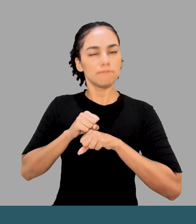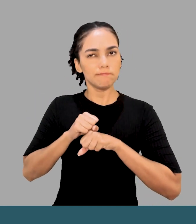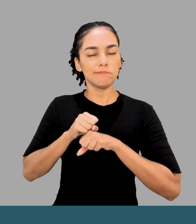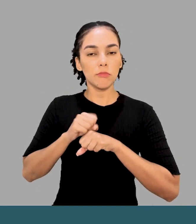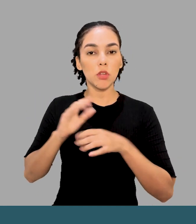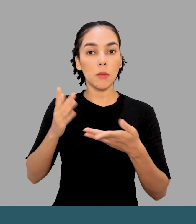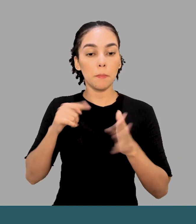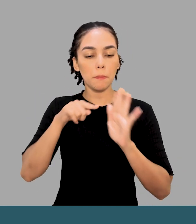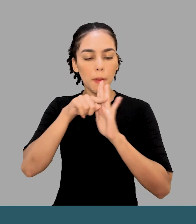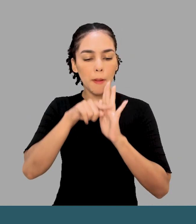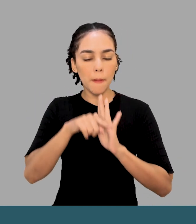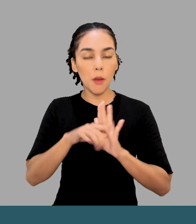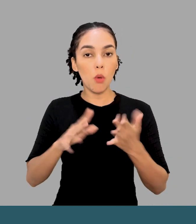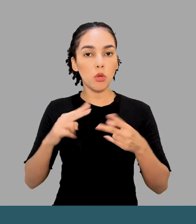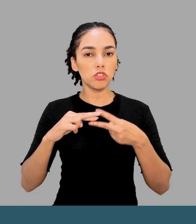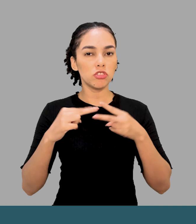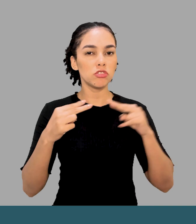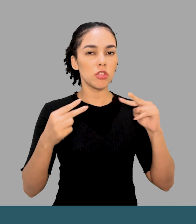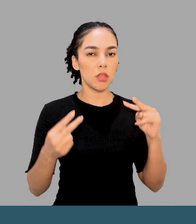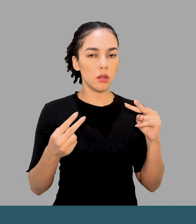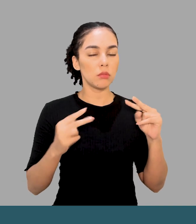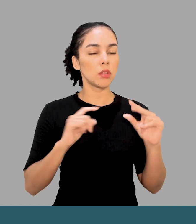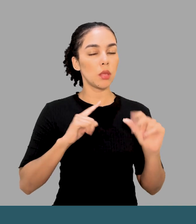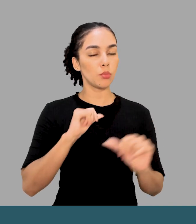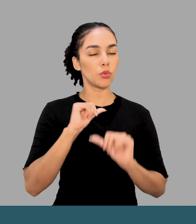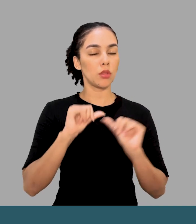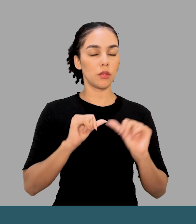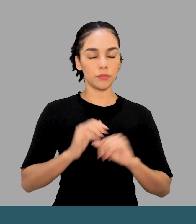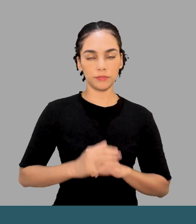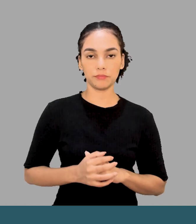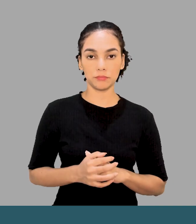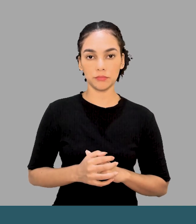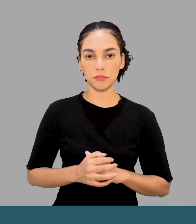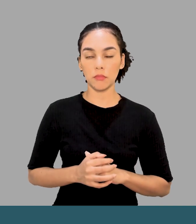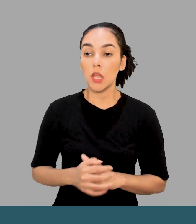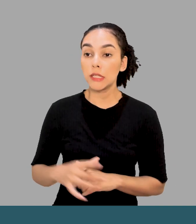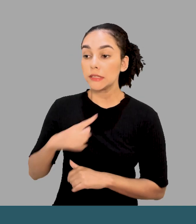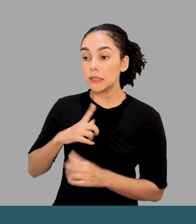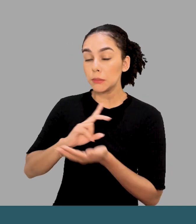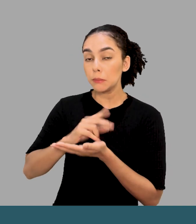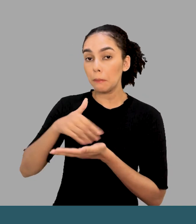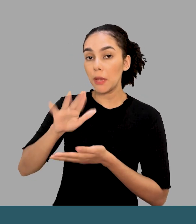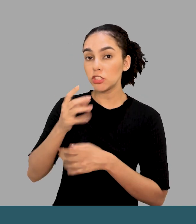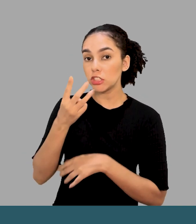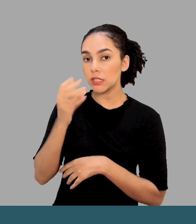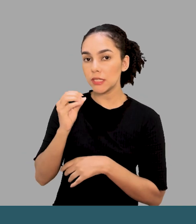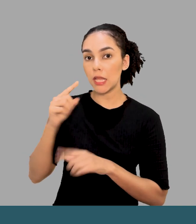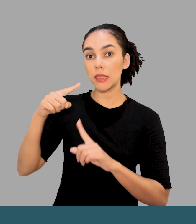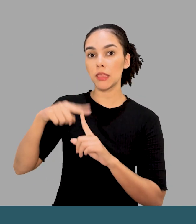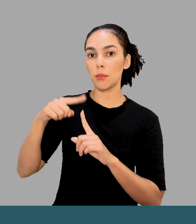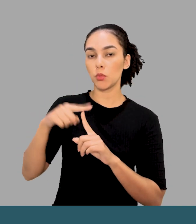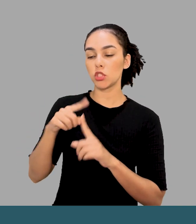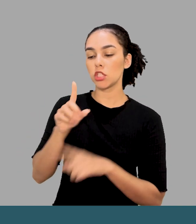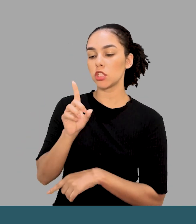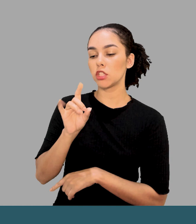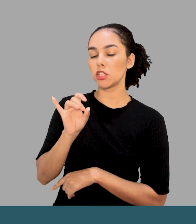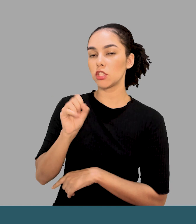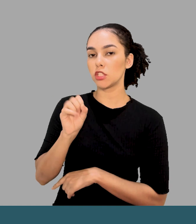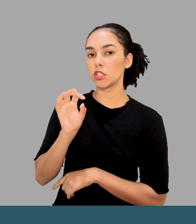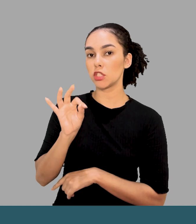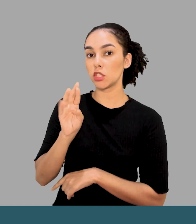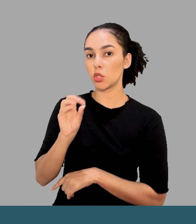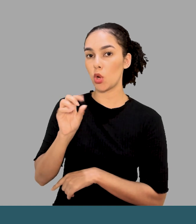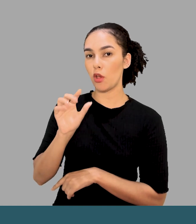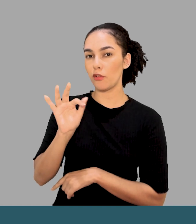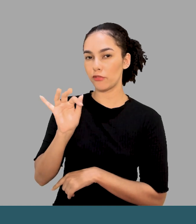está alterado, ou seja, a variante genética. Existem mais de 30 tipos de distrofias musculares, mas as mais